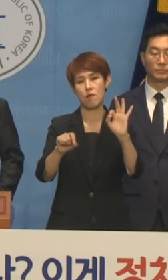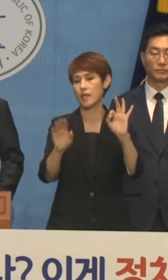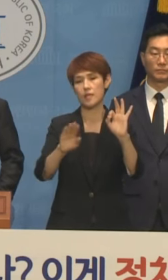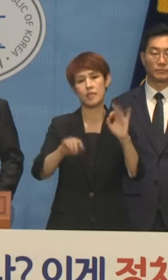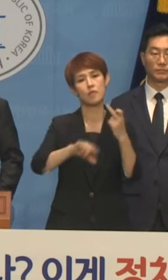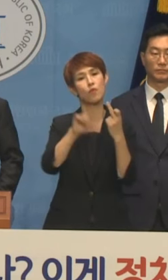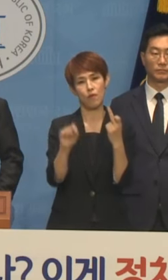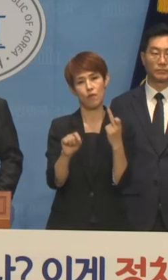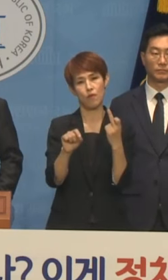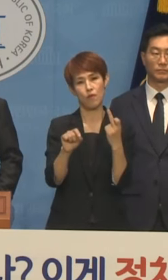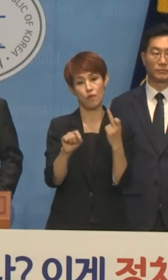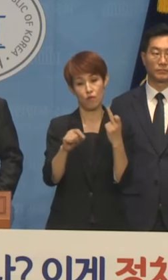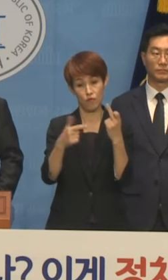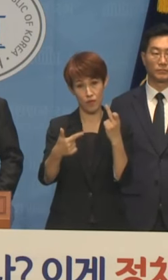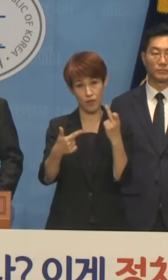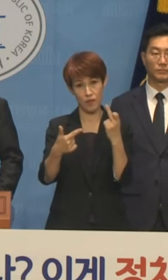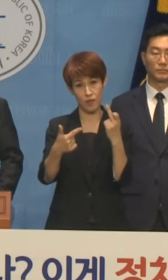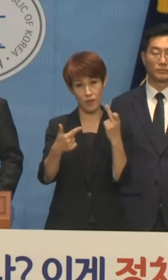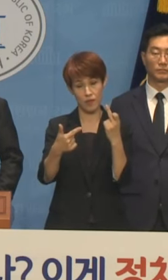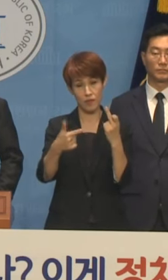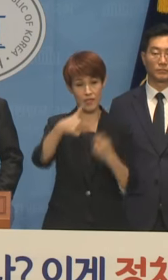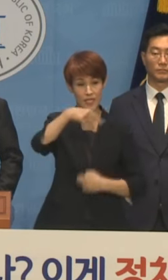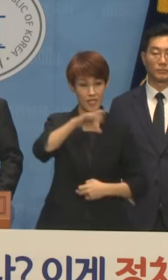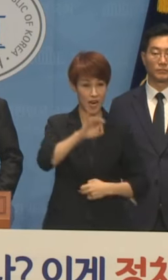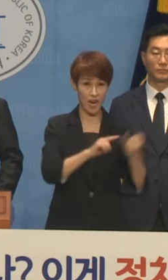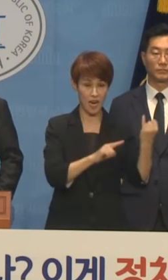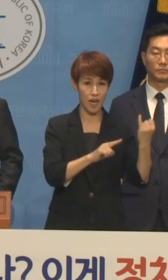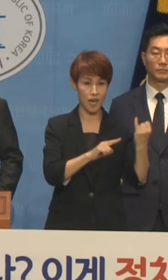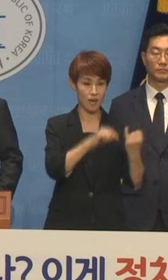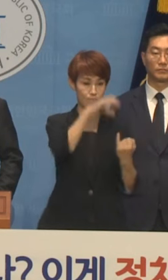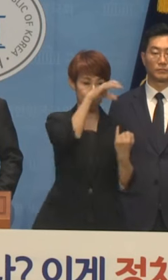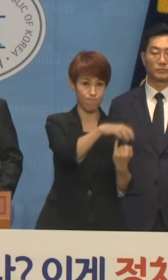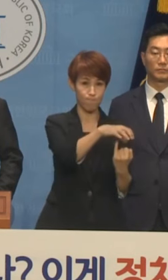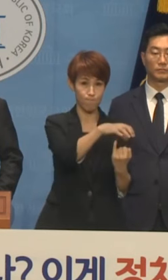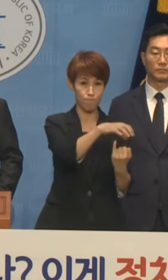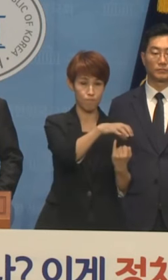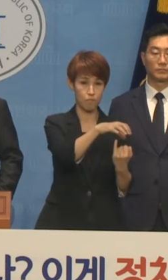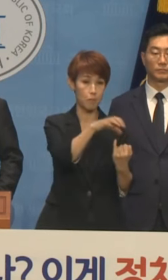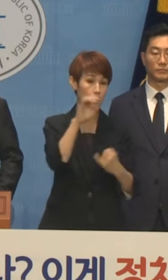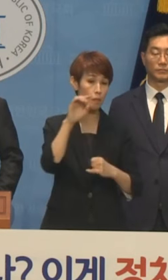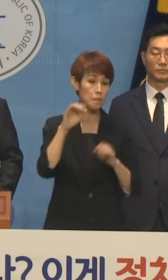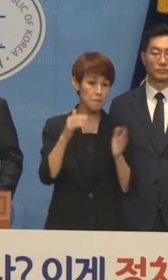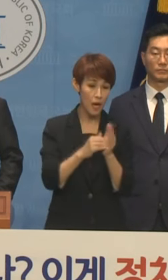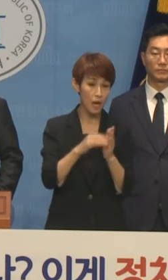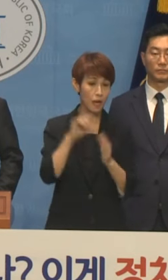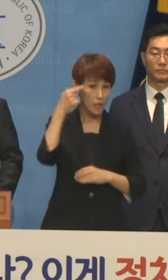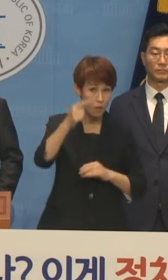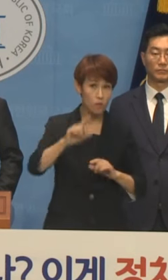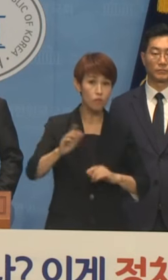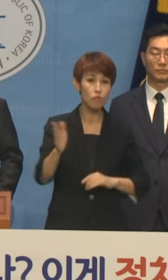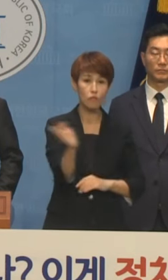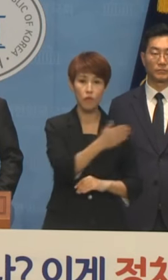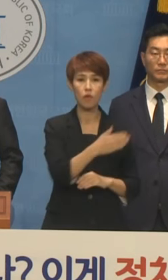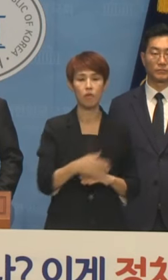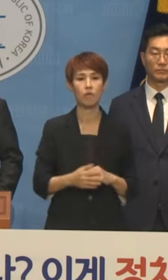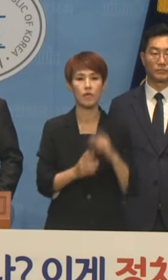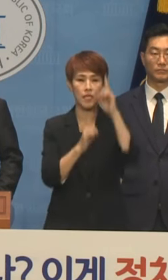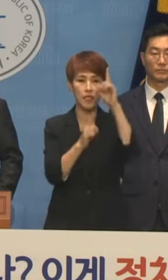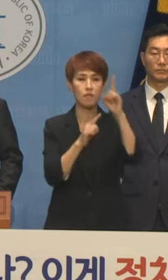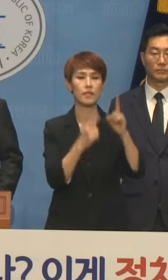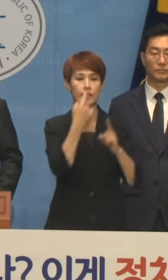12월이군요. 12월 6일 날 장시호가 법정 구속된 다음 날부터 이재용 피고인에 대한